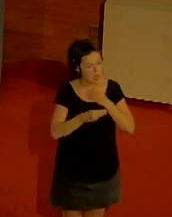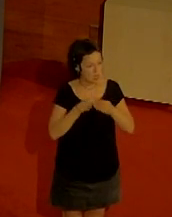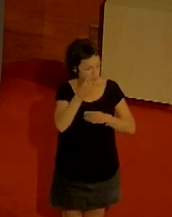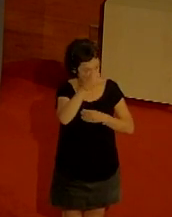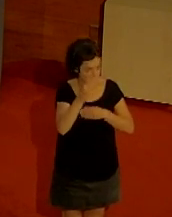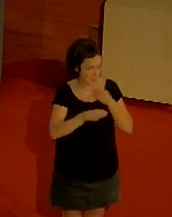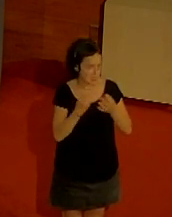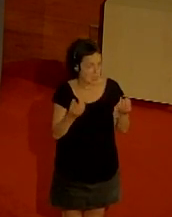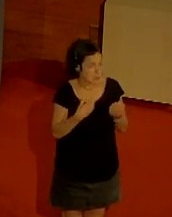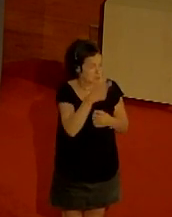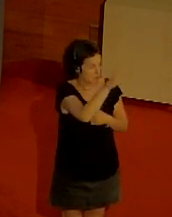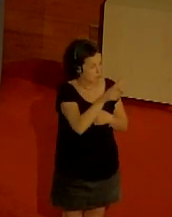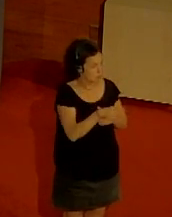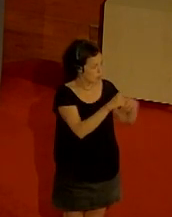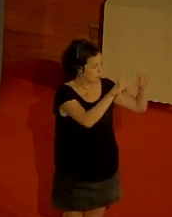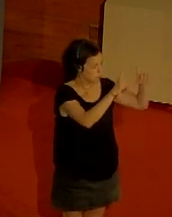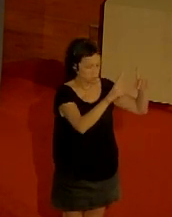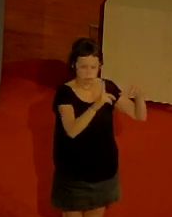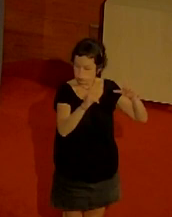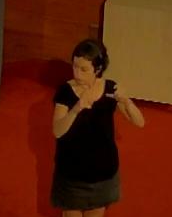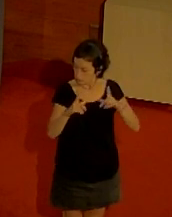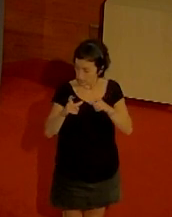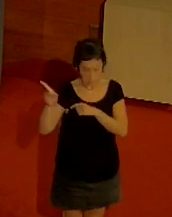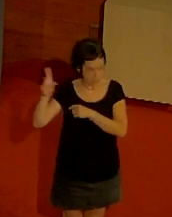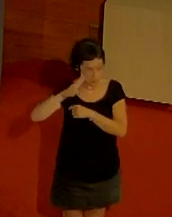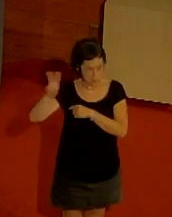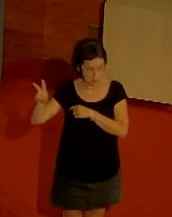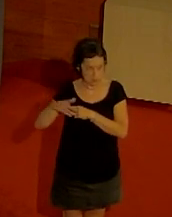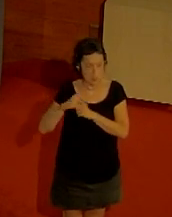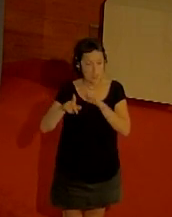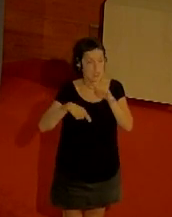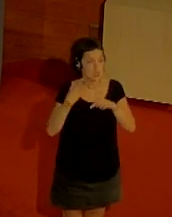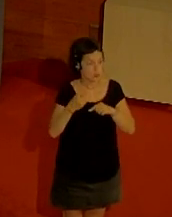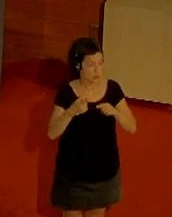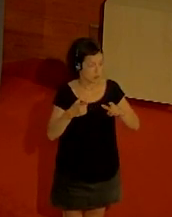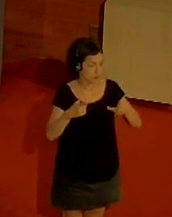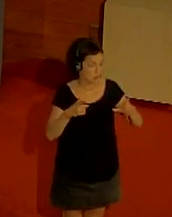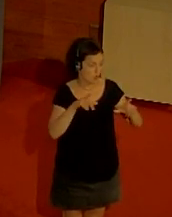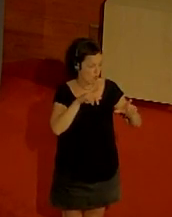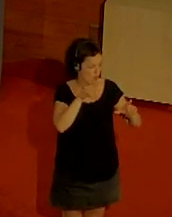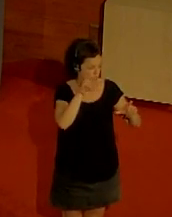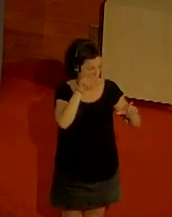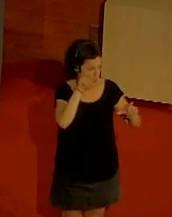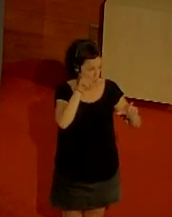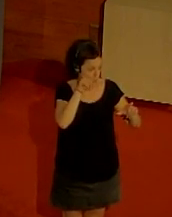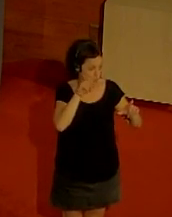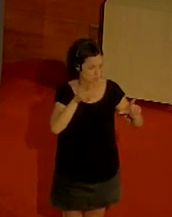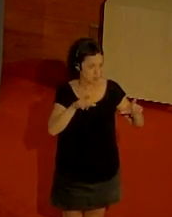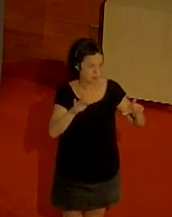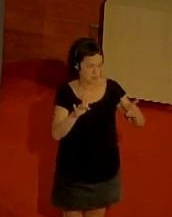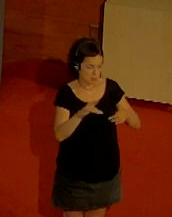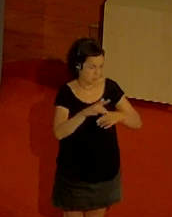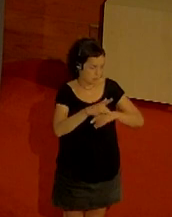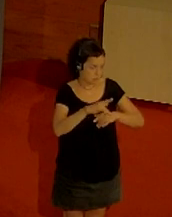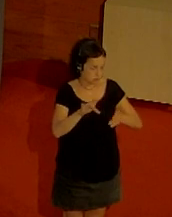sacarle fotos a la gente con la cámara esta y luego con el Photoshop las cambia, las edita,